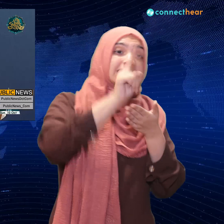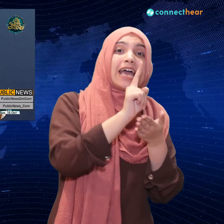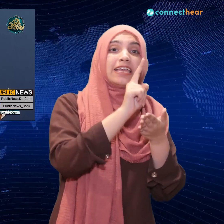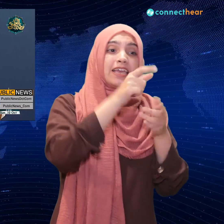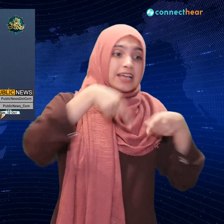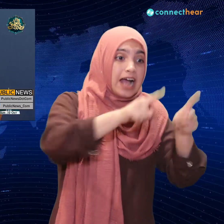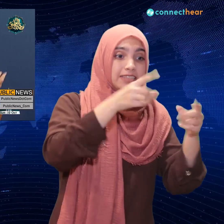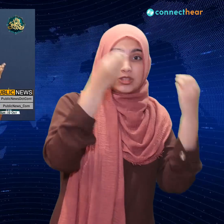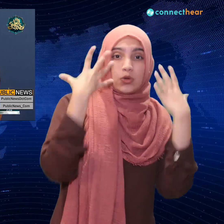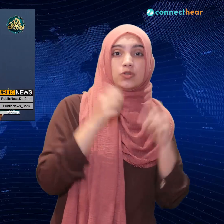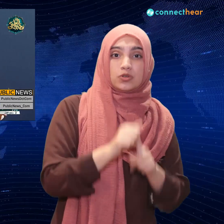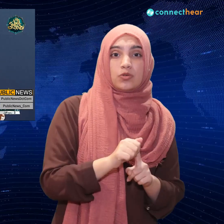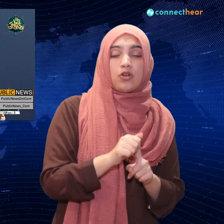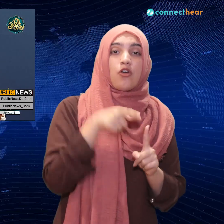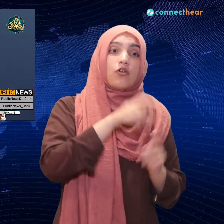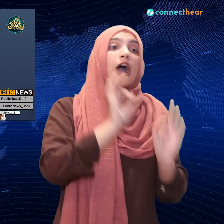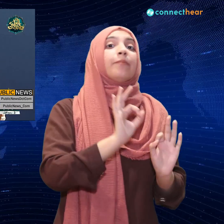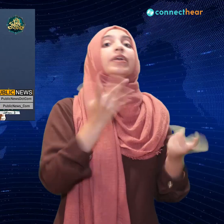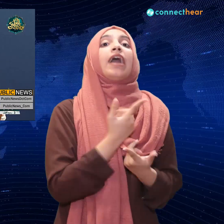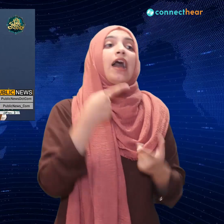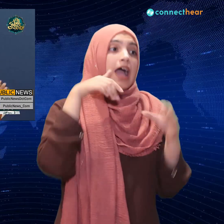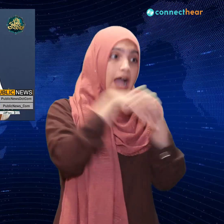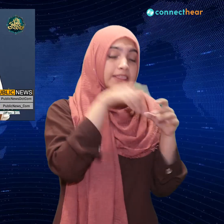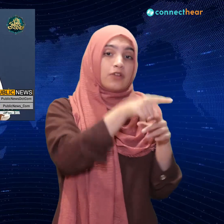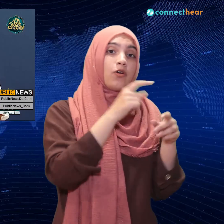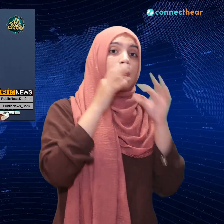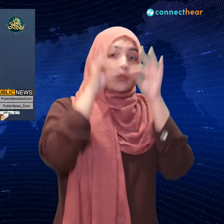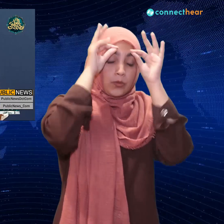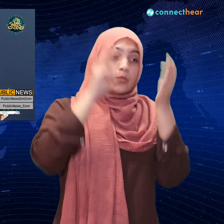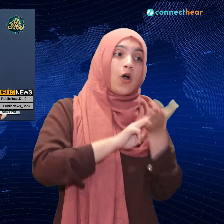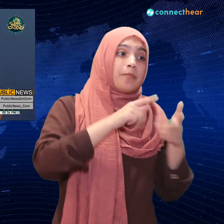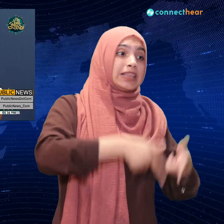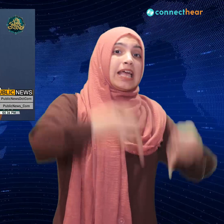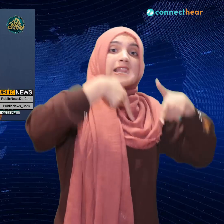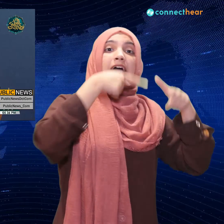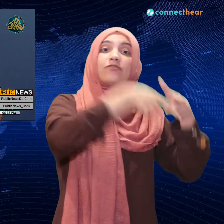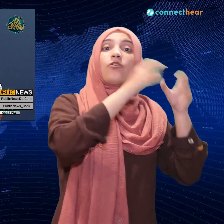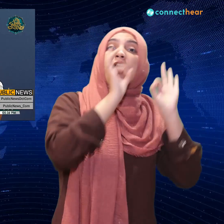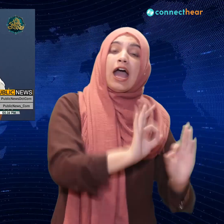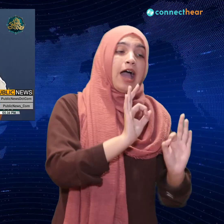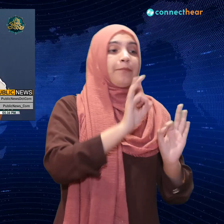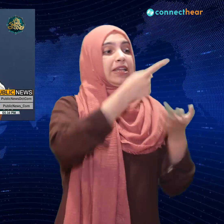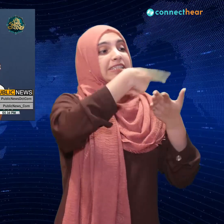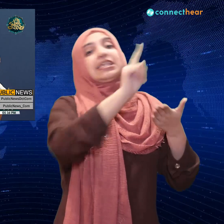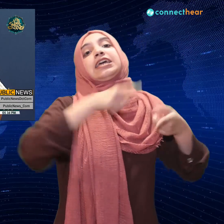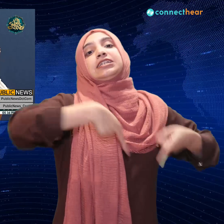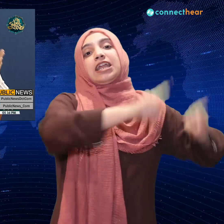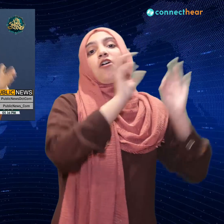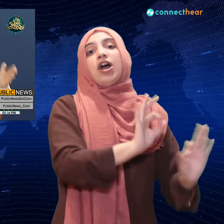اللہ نے، وہ تو اللہ کے محبوب تھے، اللہ کے حبیب تھے۔ وہ ان